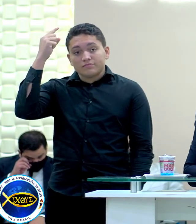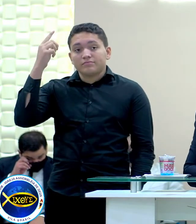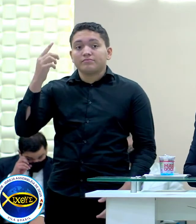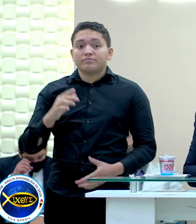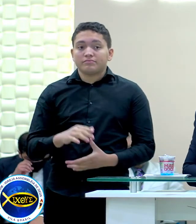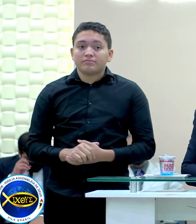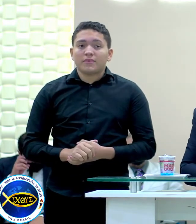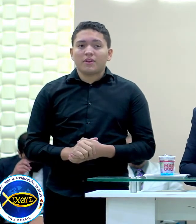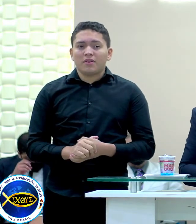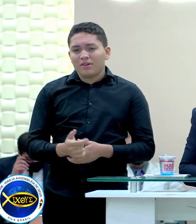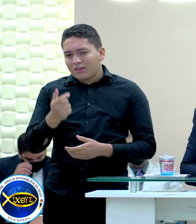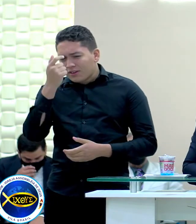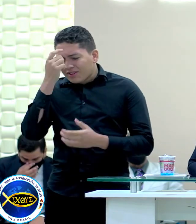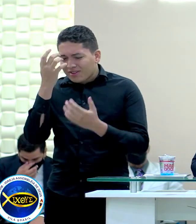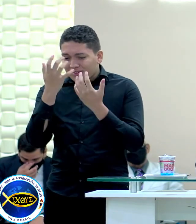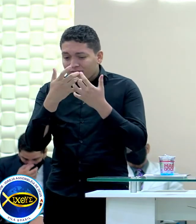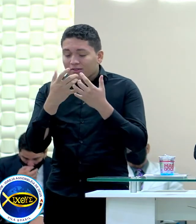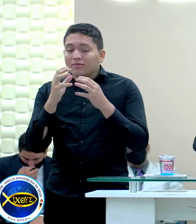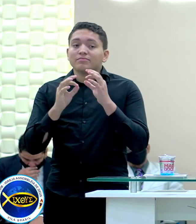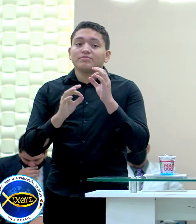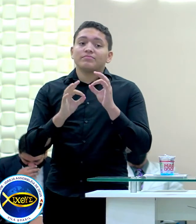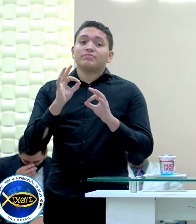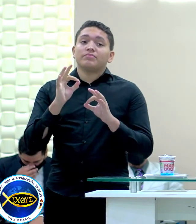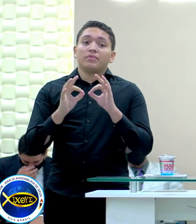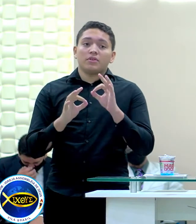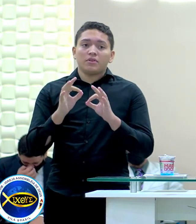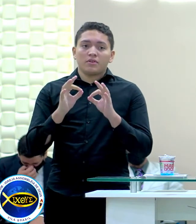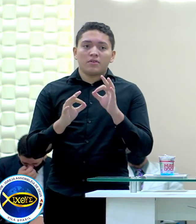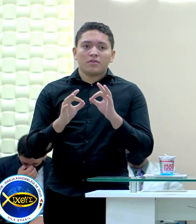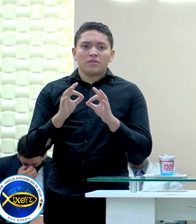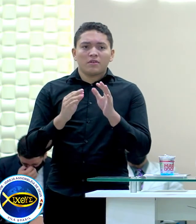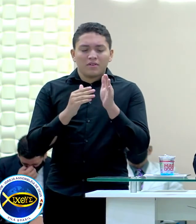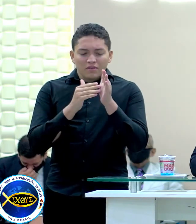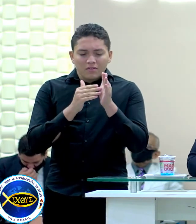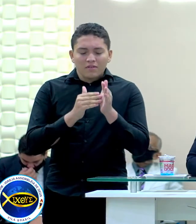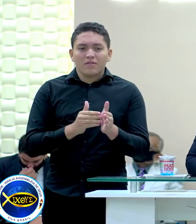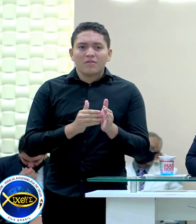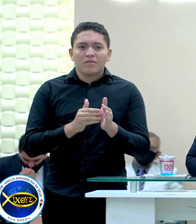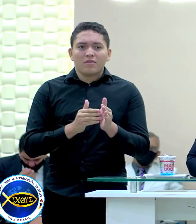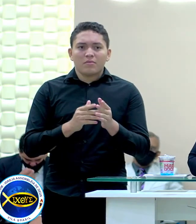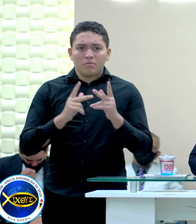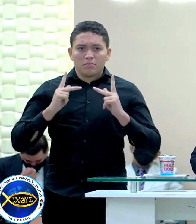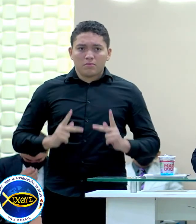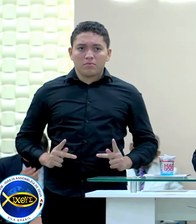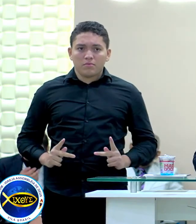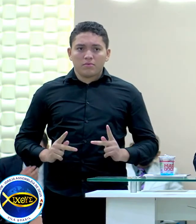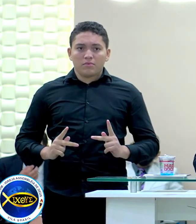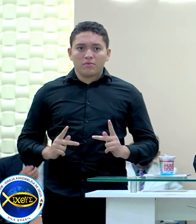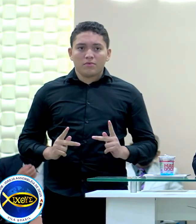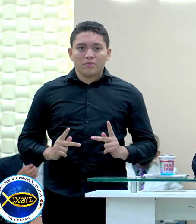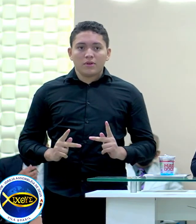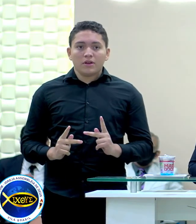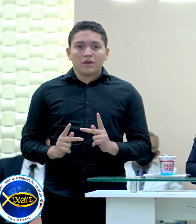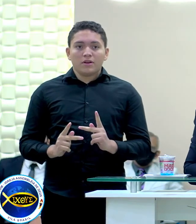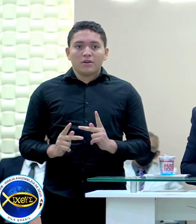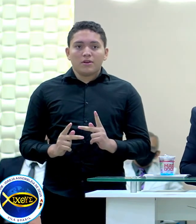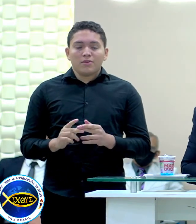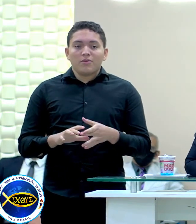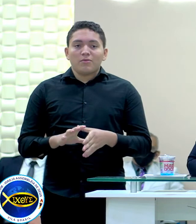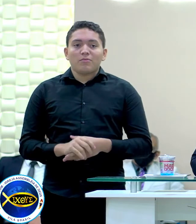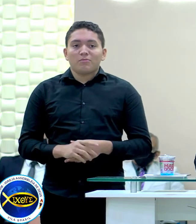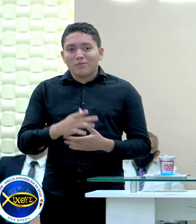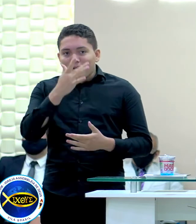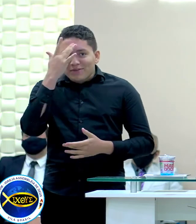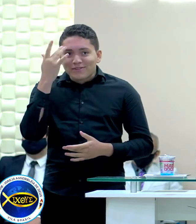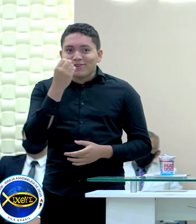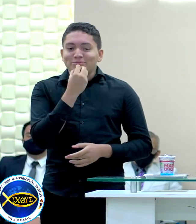Estando com a mente preparada, sendo sóbrios e sendo otimistas. O versículo